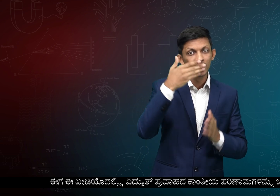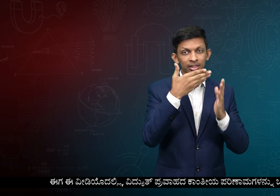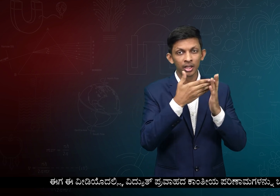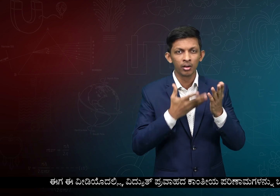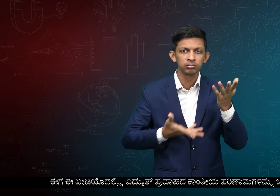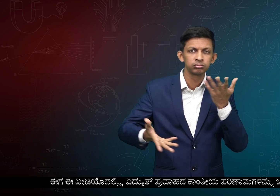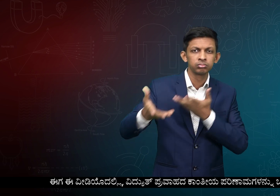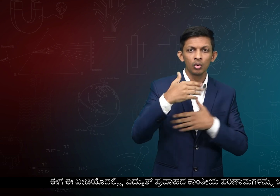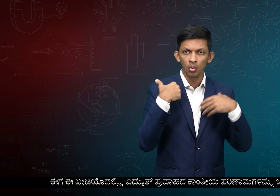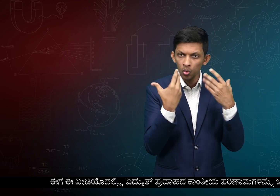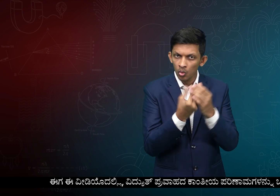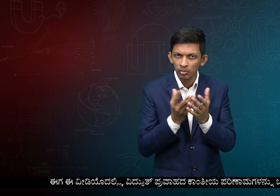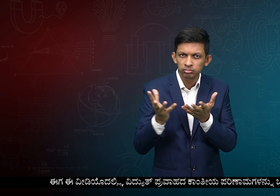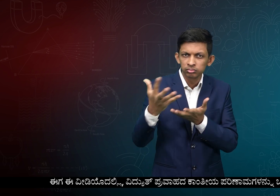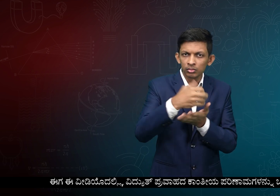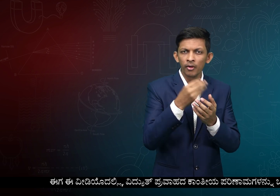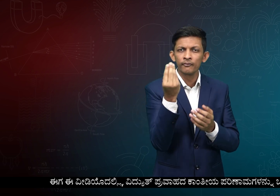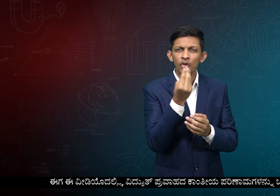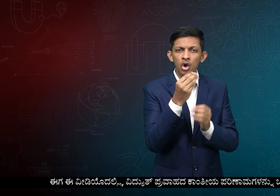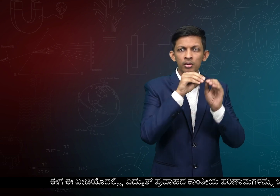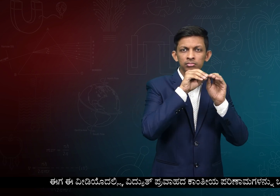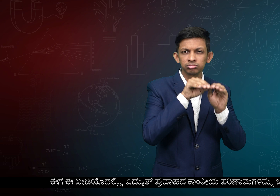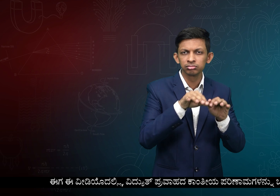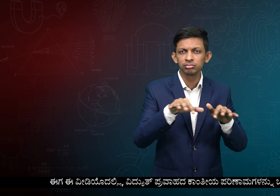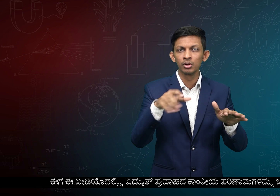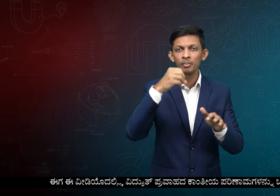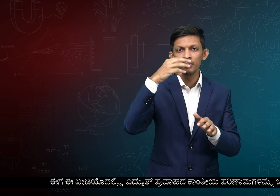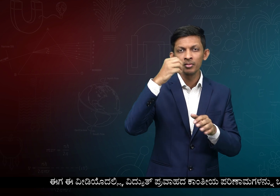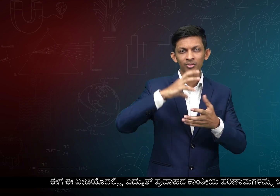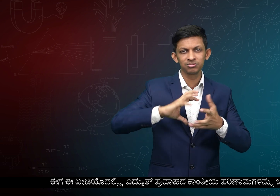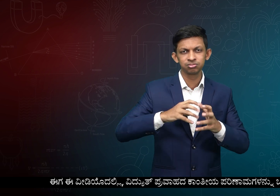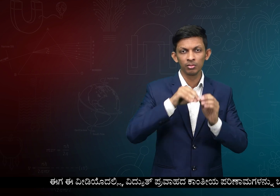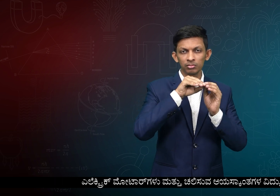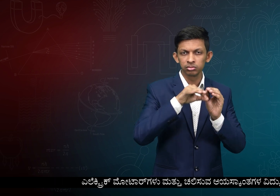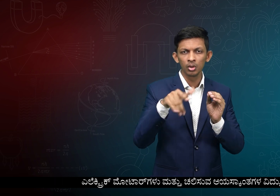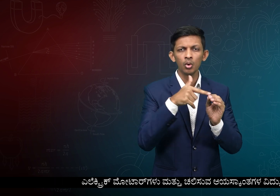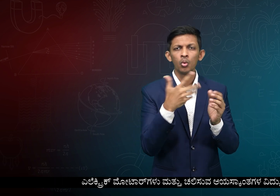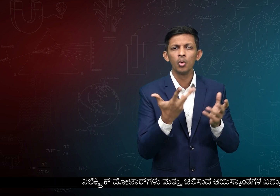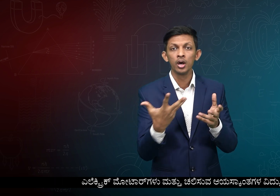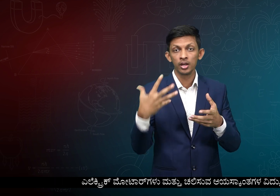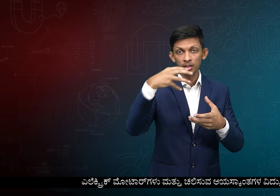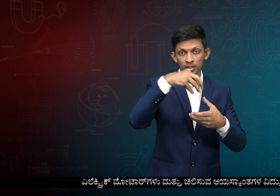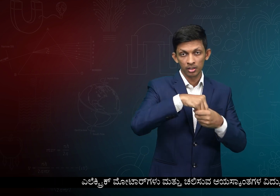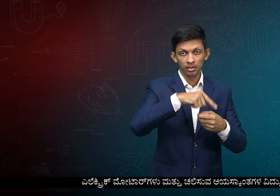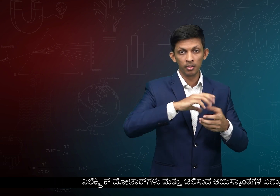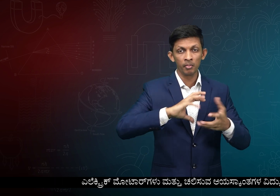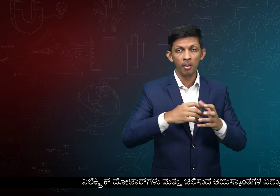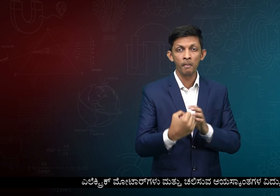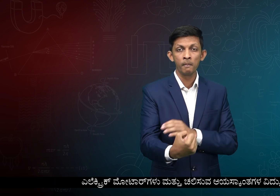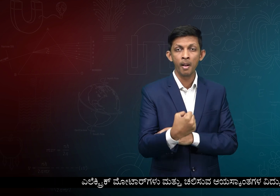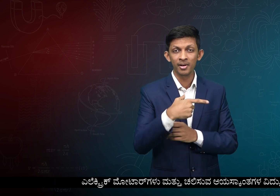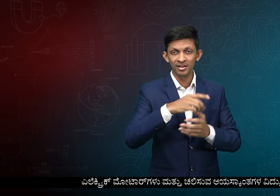ಈಗ ಈ ವಿಡಿಯೋದಲ್ಲಿ ವಿದ್ಯುತ್ ಪ್ರವಾಹದ ಕಾಂತೀಯ ಪರಿಣಾಮಗಳನ್ನು ಒಳಗೊಂಡಿರುವ ಎಲೆಕ್ಟ್ರಿಕ್ ಮೋಟಾರ್ಗಳು